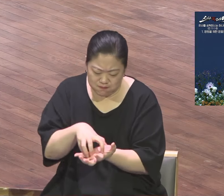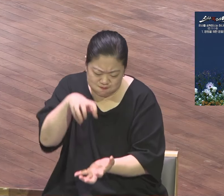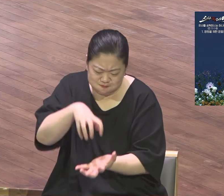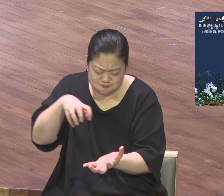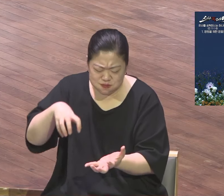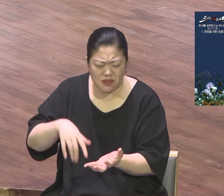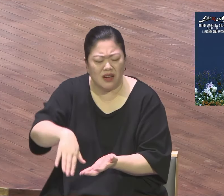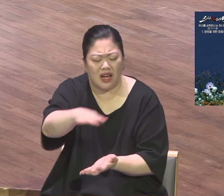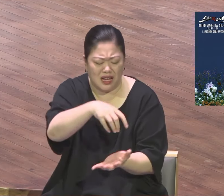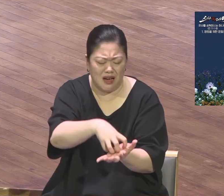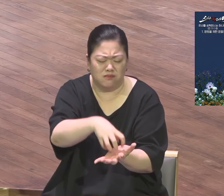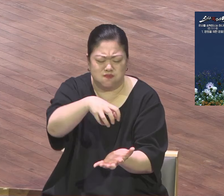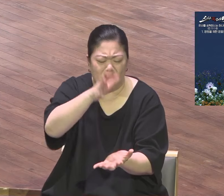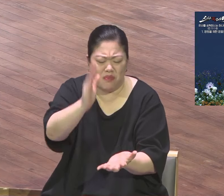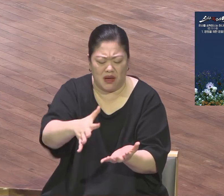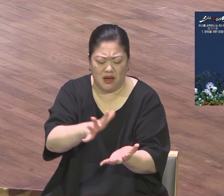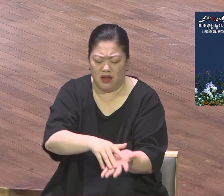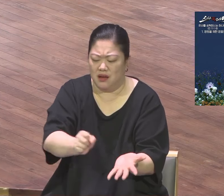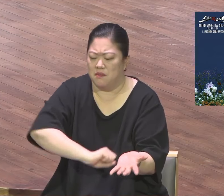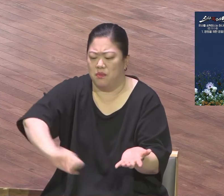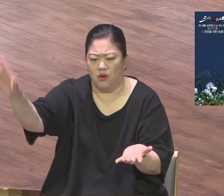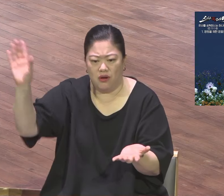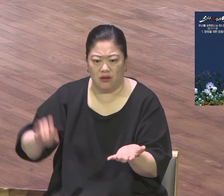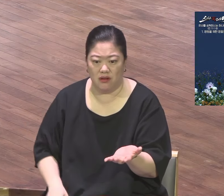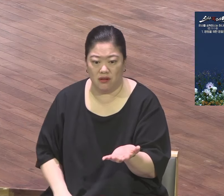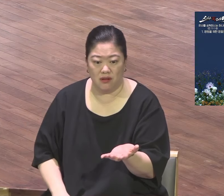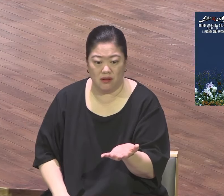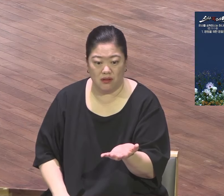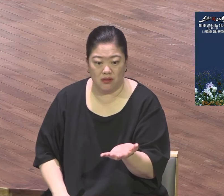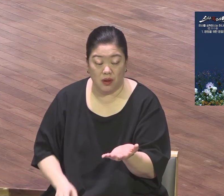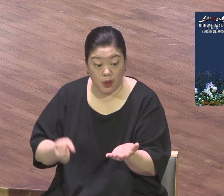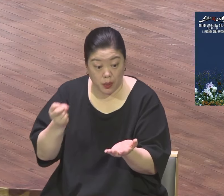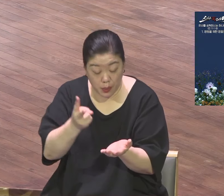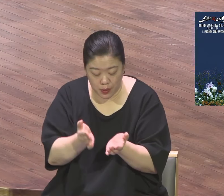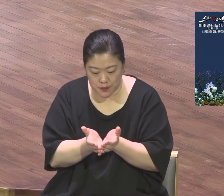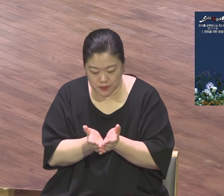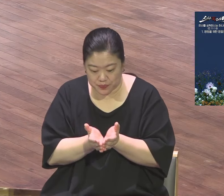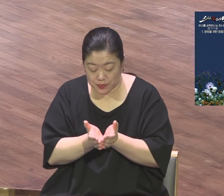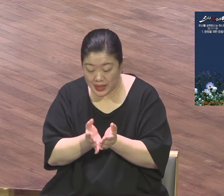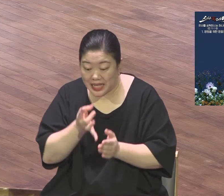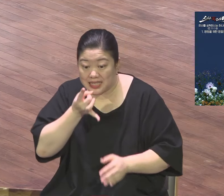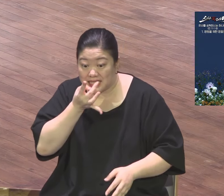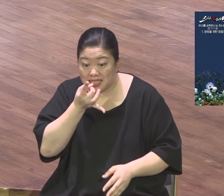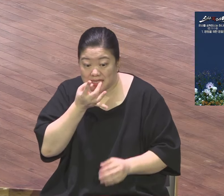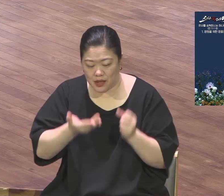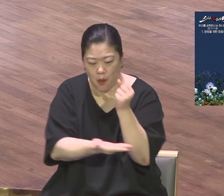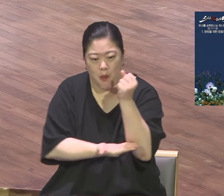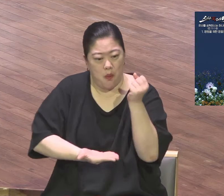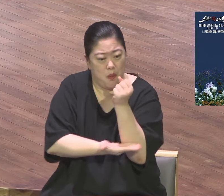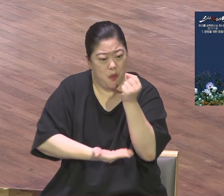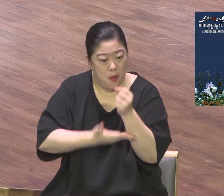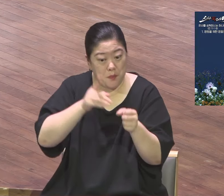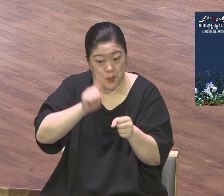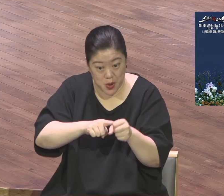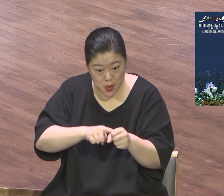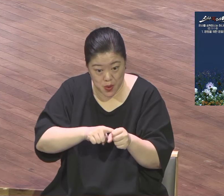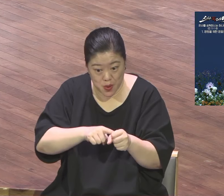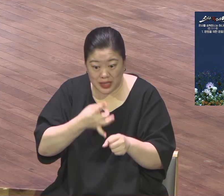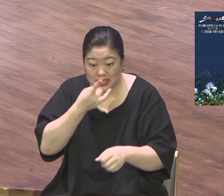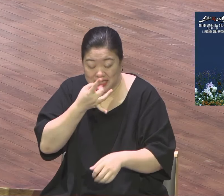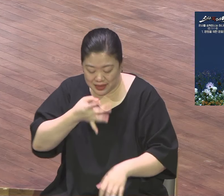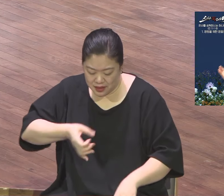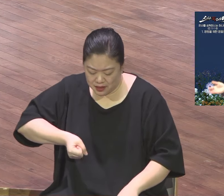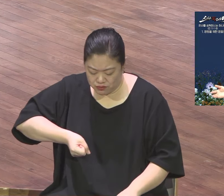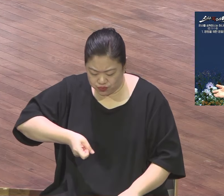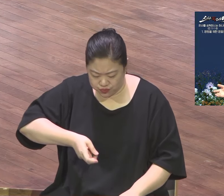한편으로는 농업과 관련시켜서 곡식의 씨앗을 촉촉한 땅에 뿌려서 추수 때에 풍요로운